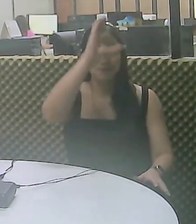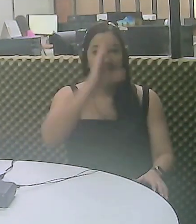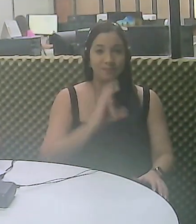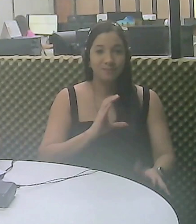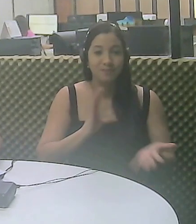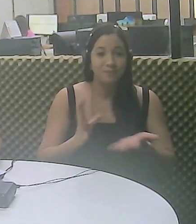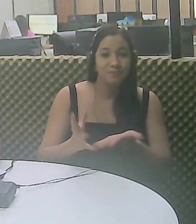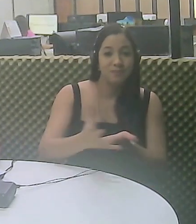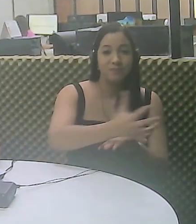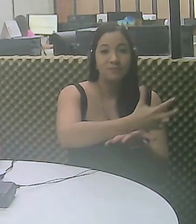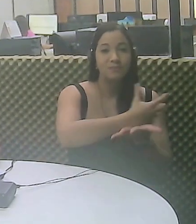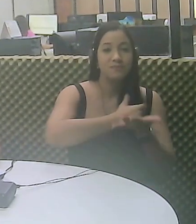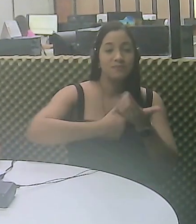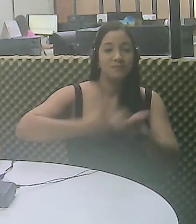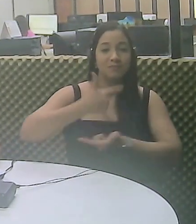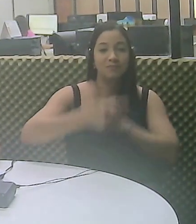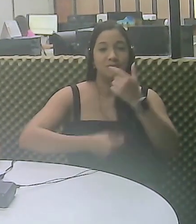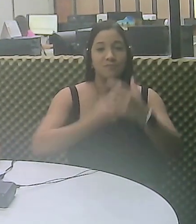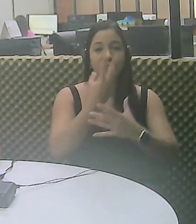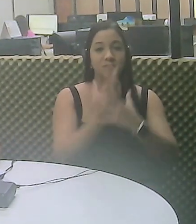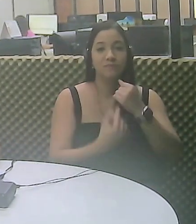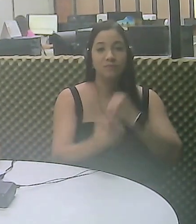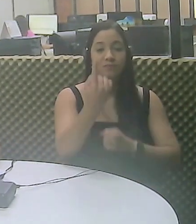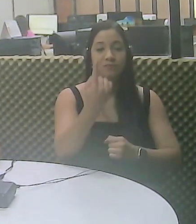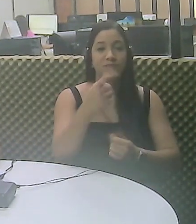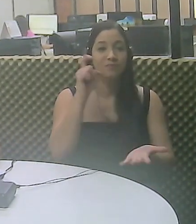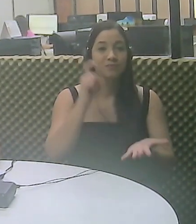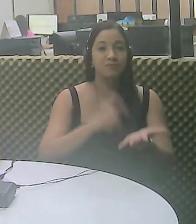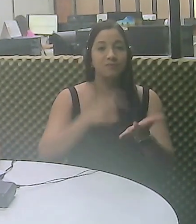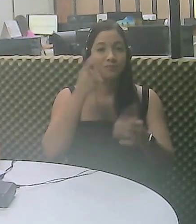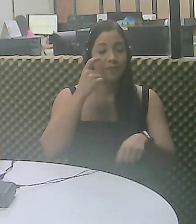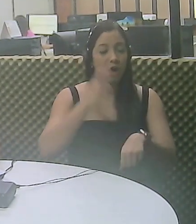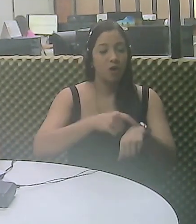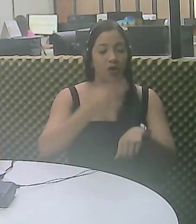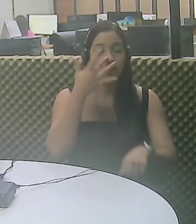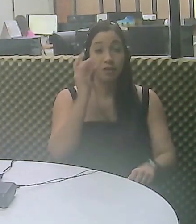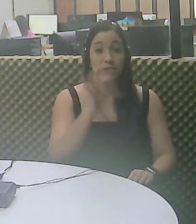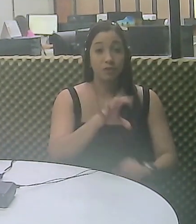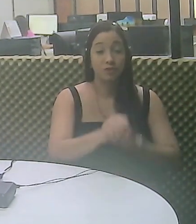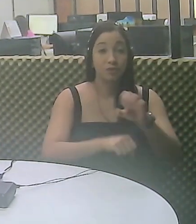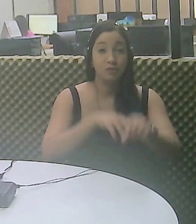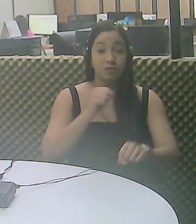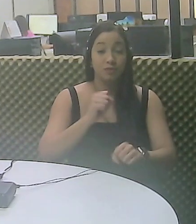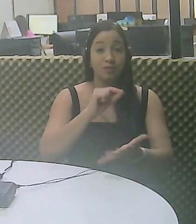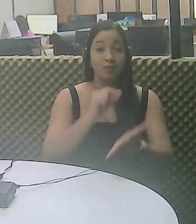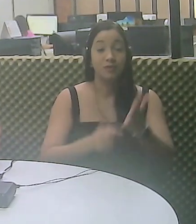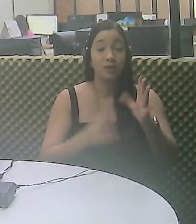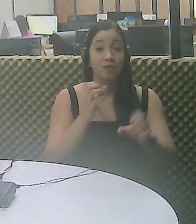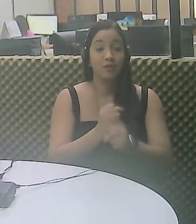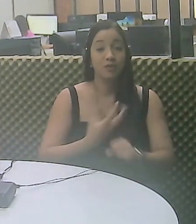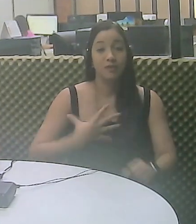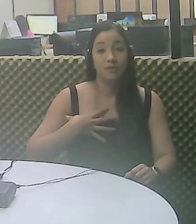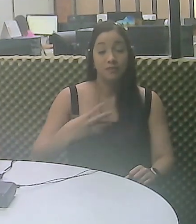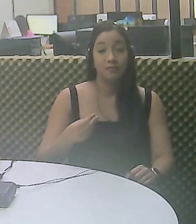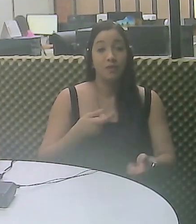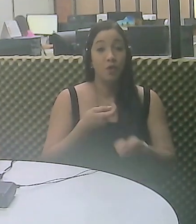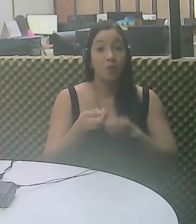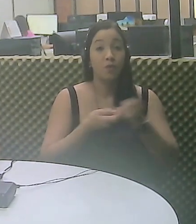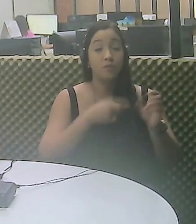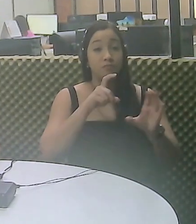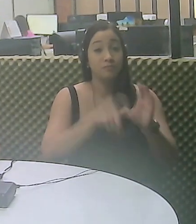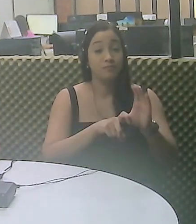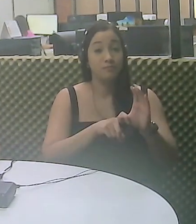reúne os serviços online da Prefeitura num só lugar. Você clica e acompanha horários da coleta de lixo, matrículas e notas dos filhos, negocia